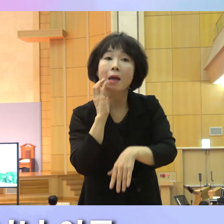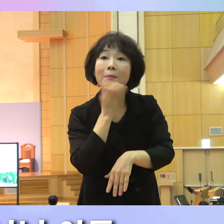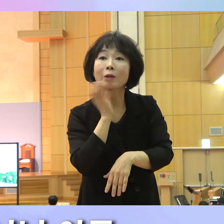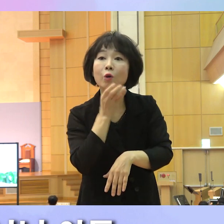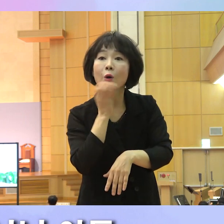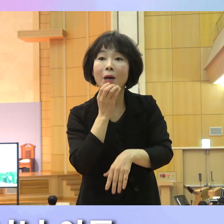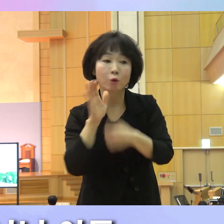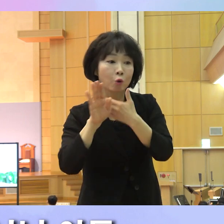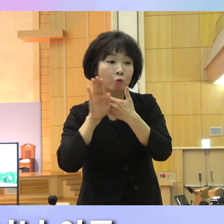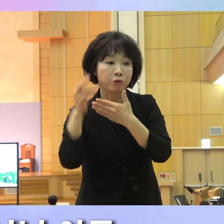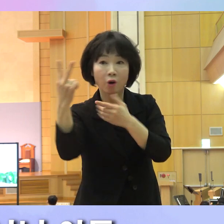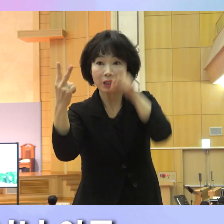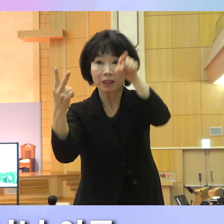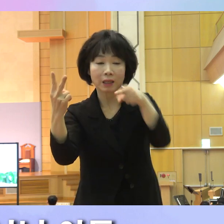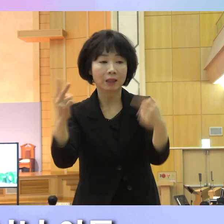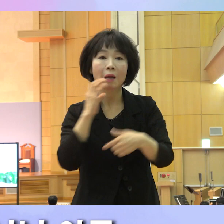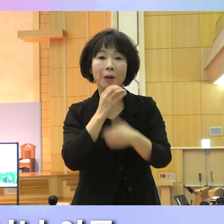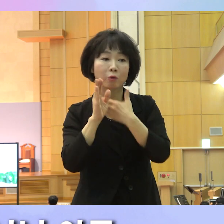가겠습니다.